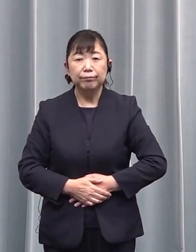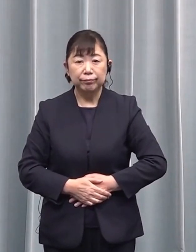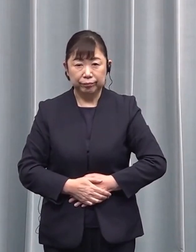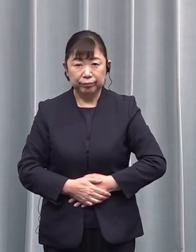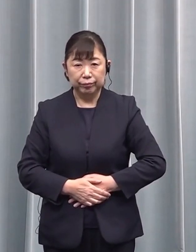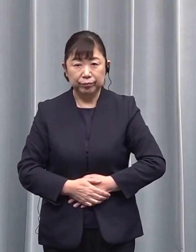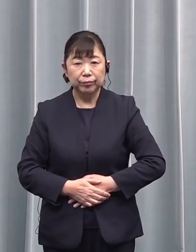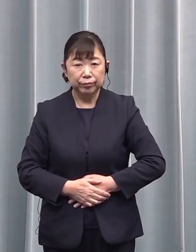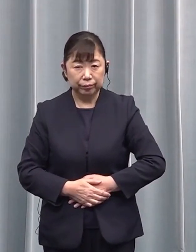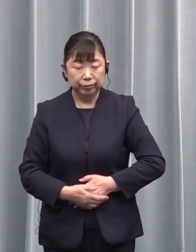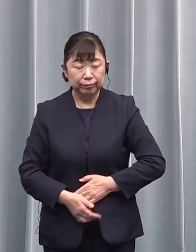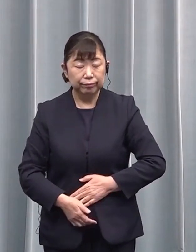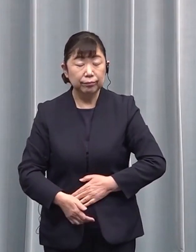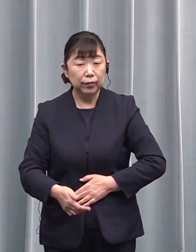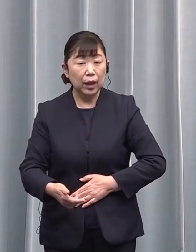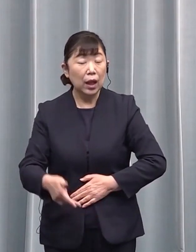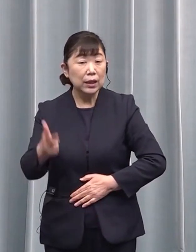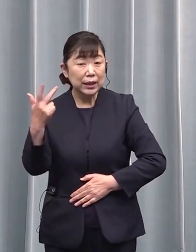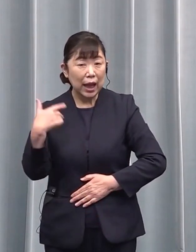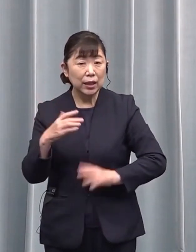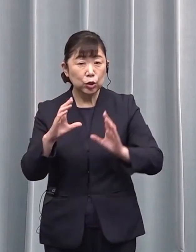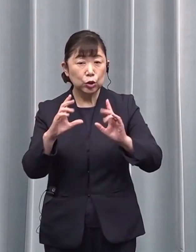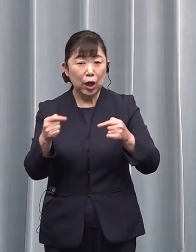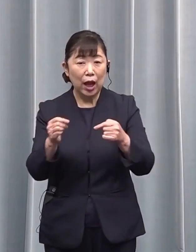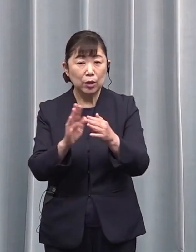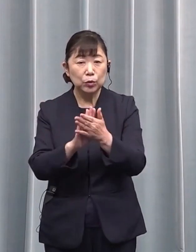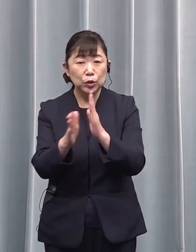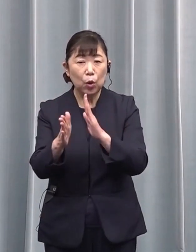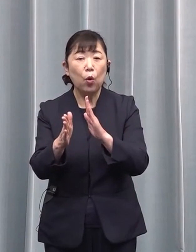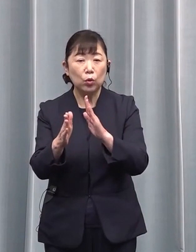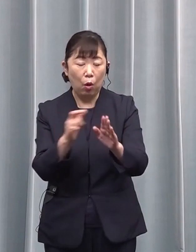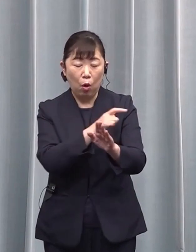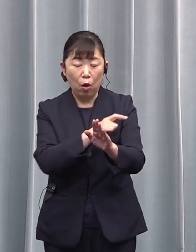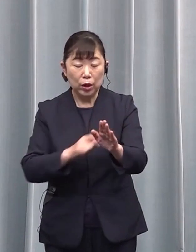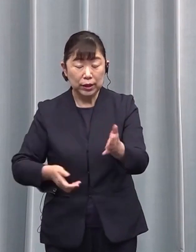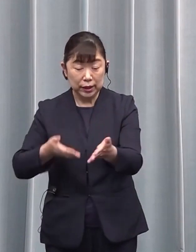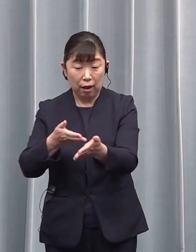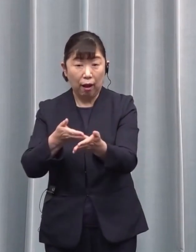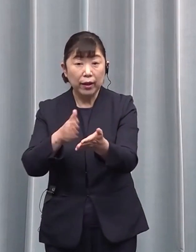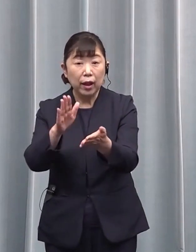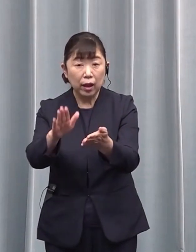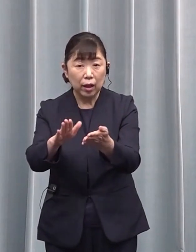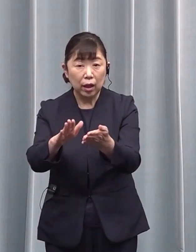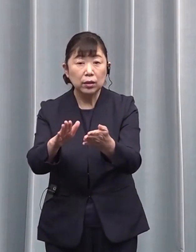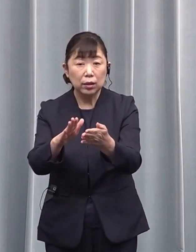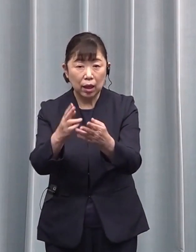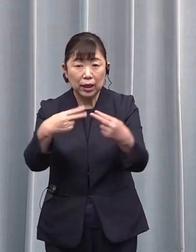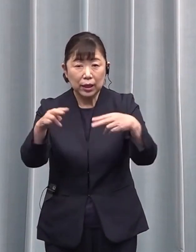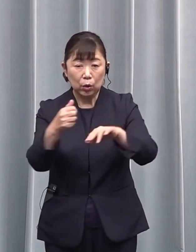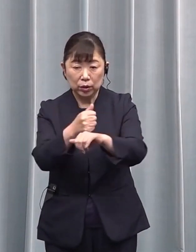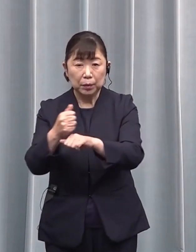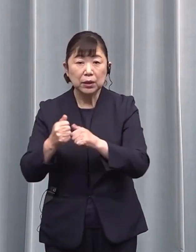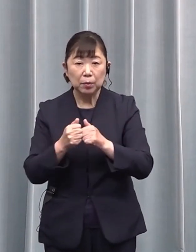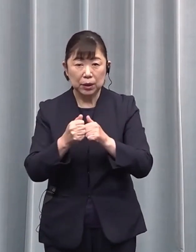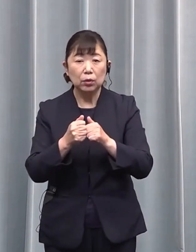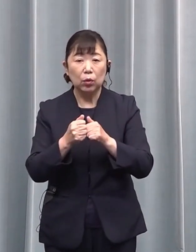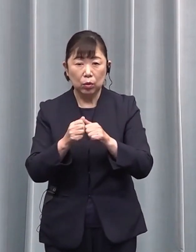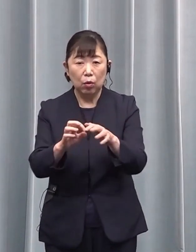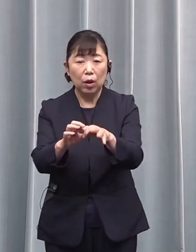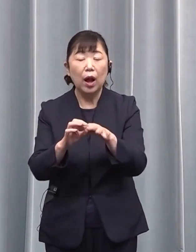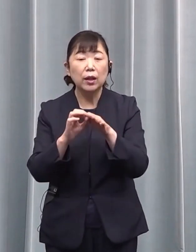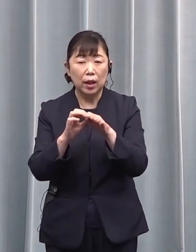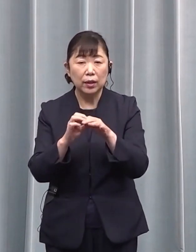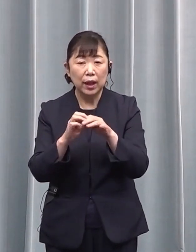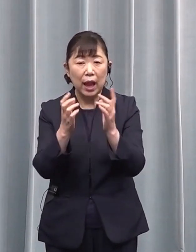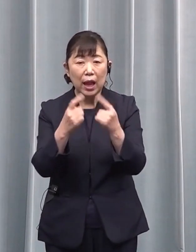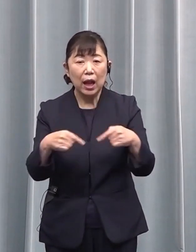ゃあ先週ですね、東京もちです外務省 の、 記者会見に関連してですが、サミットの会見で外務省の方が、2日